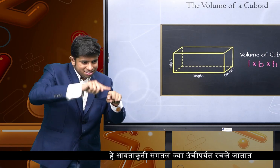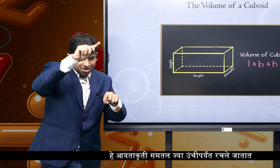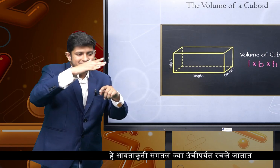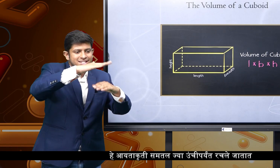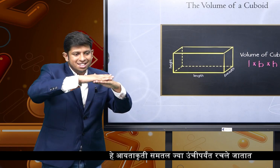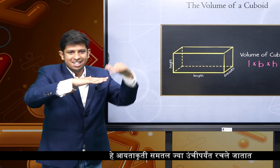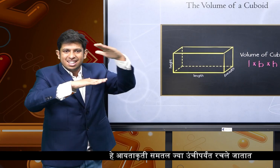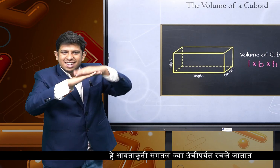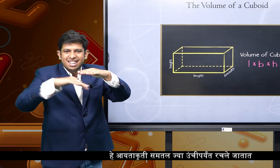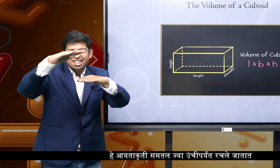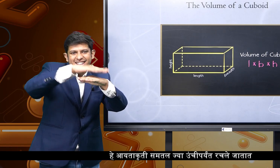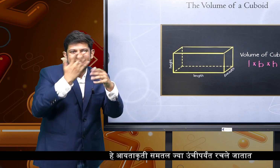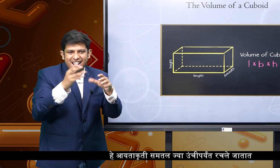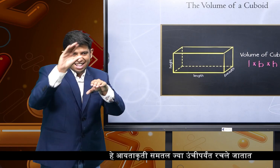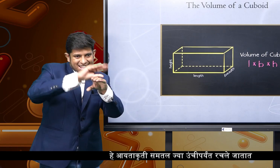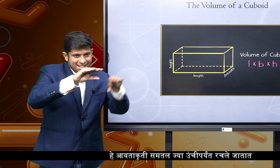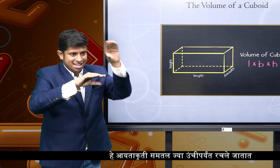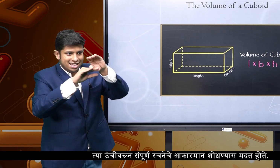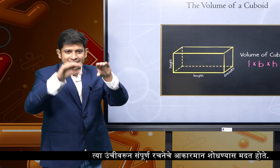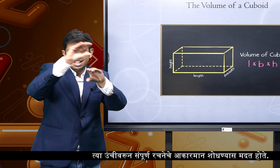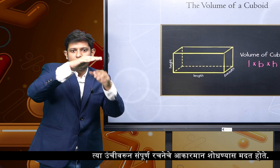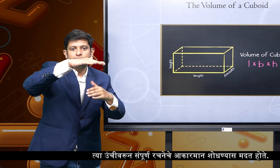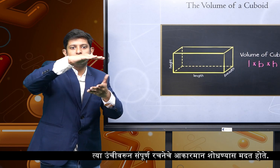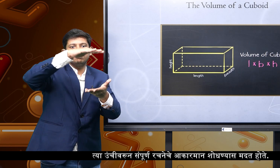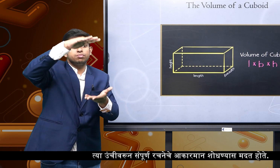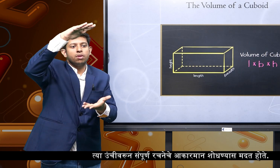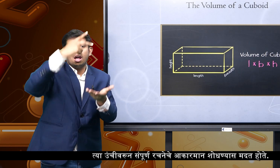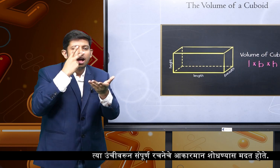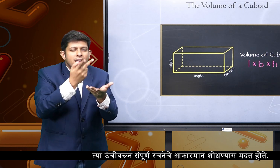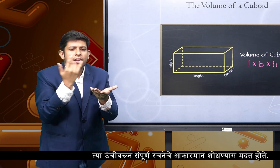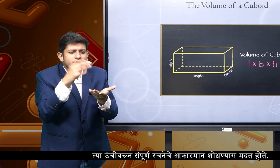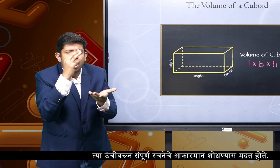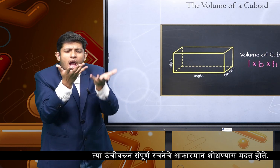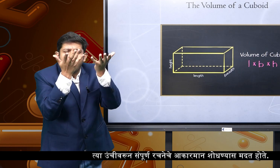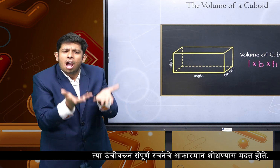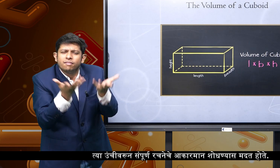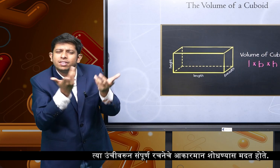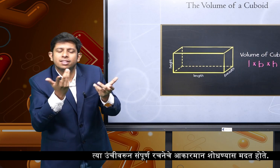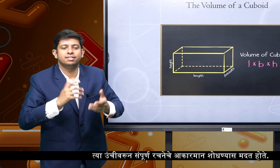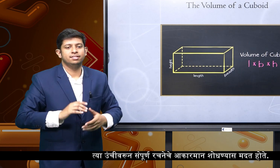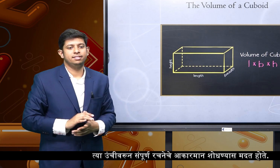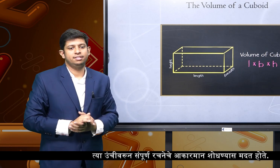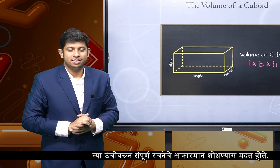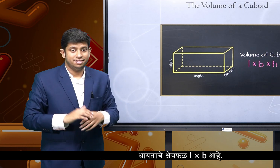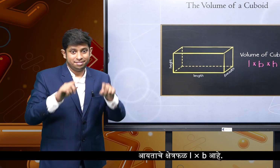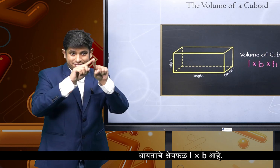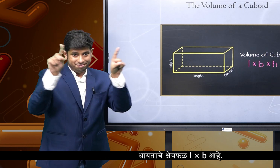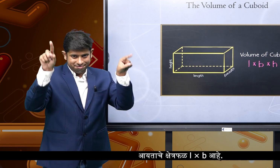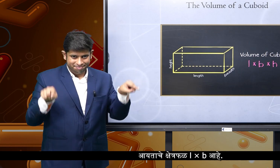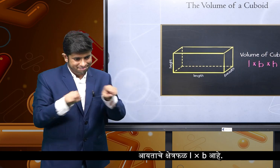समतल ज्या उंचीपर्यंत रचले जातात त्या उंचीवरून संपूर्ण रचनेचे आकारमान शोधण्यास मदत होते. आयताचे